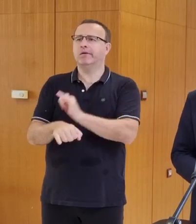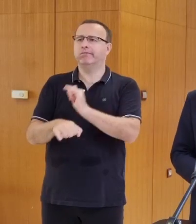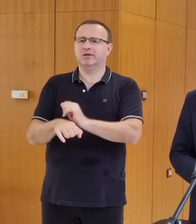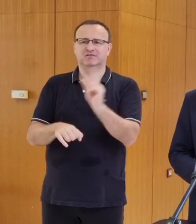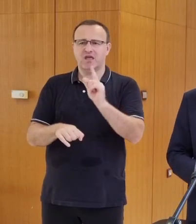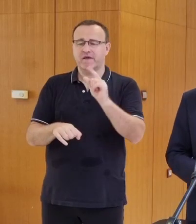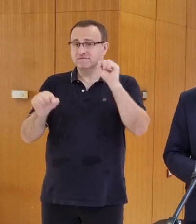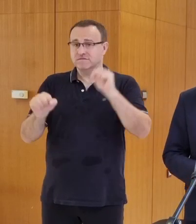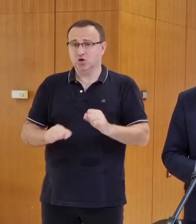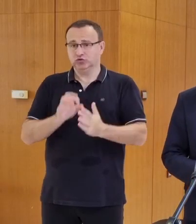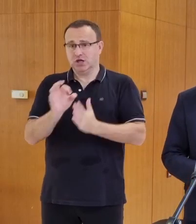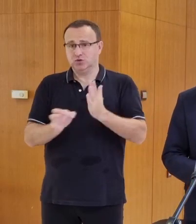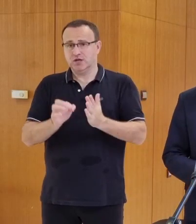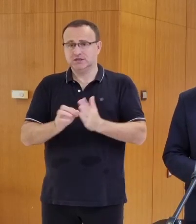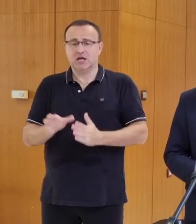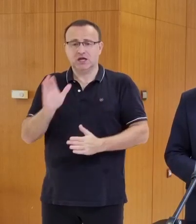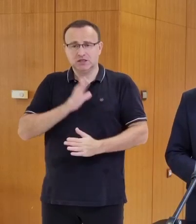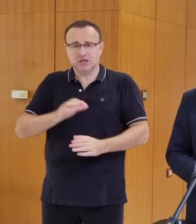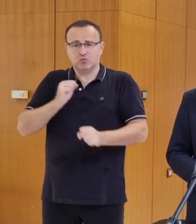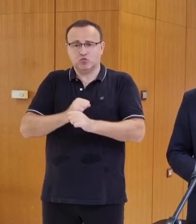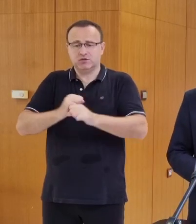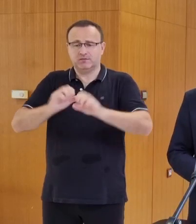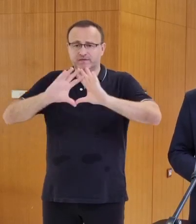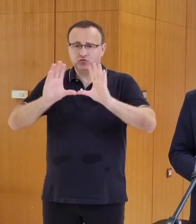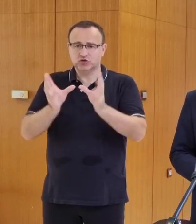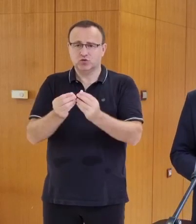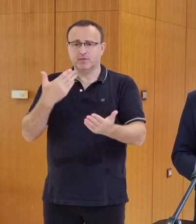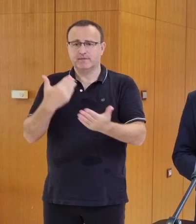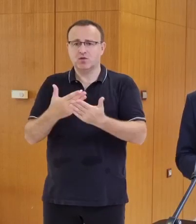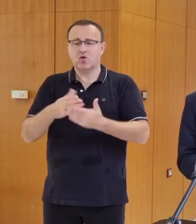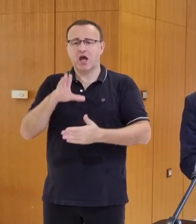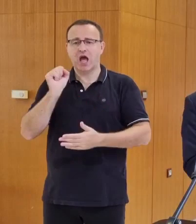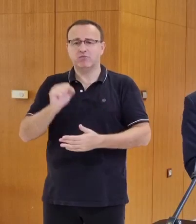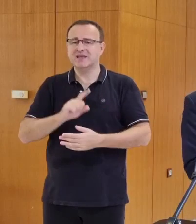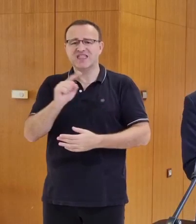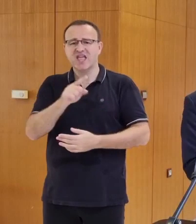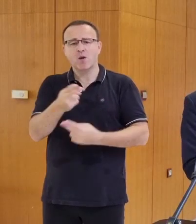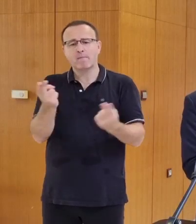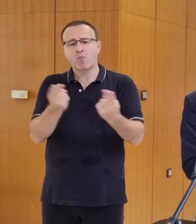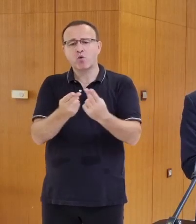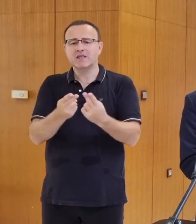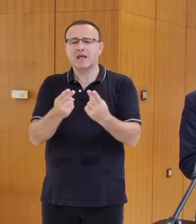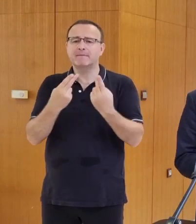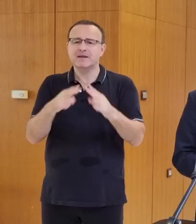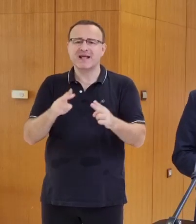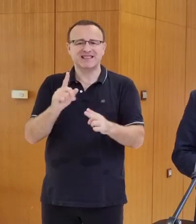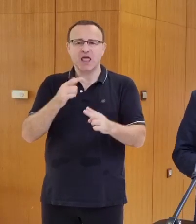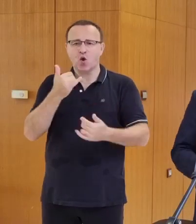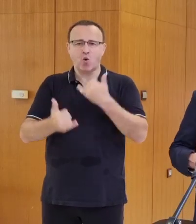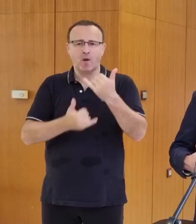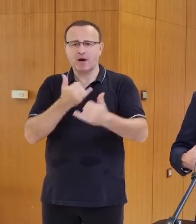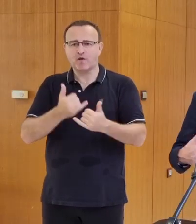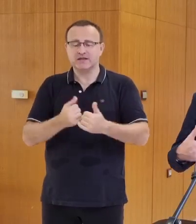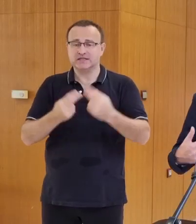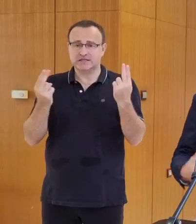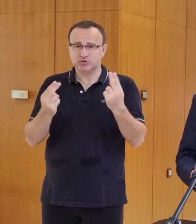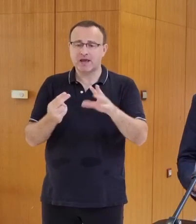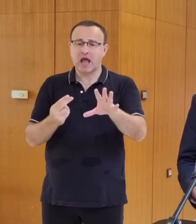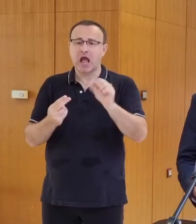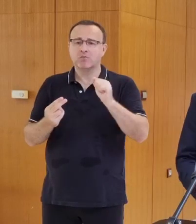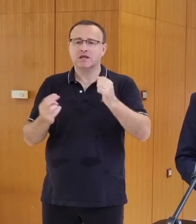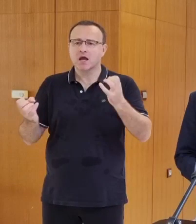vážna situácia, chceli by sme urobiť všetko preto, aby sa, nie že podobné prípady neopakovali, to je samozrejme, ale aby sme možno,